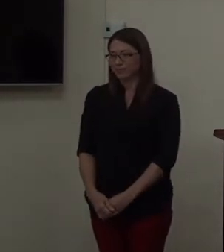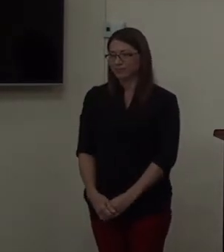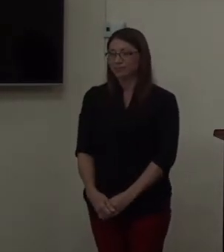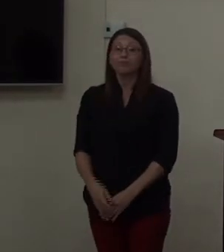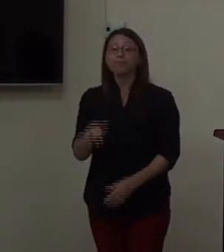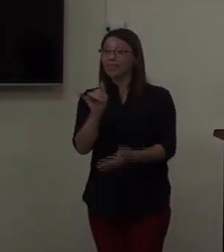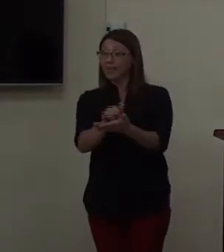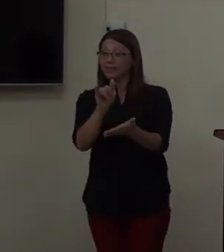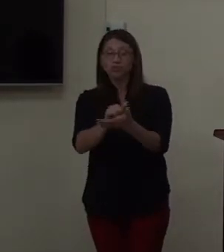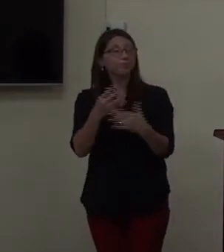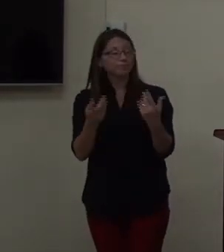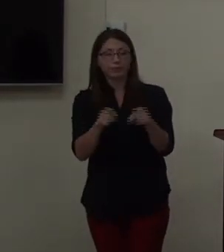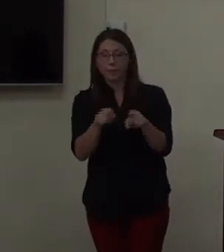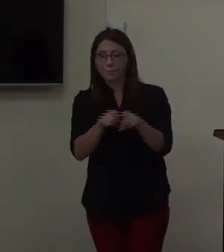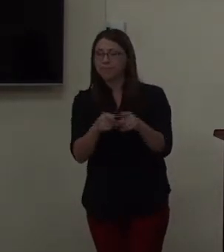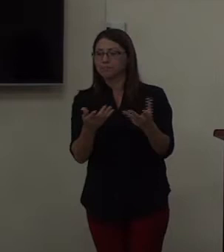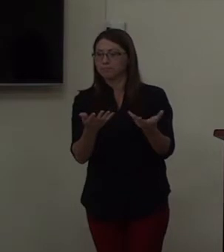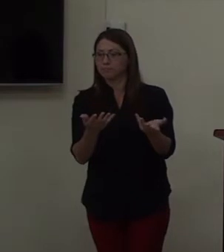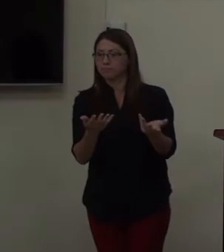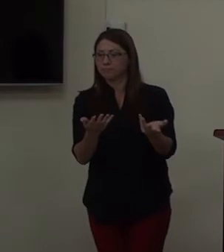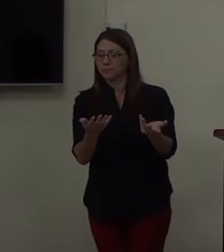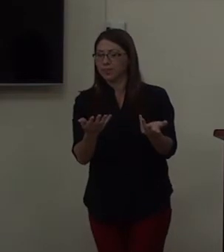Y esto es lo que nos lleva también, y ahora,